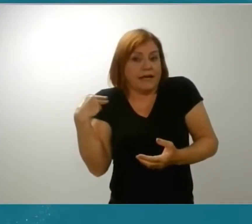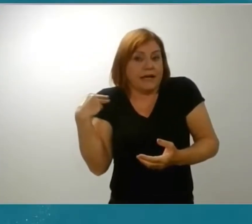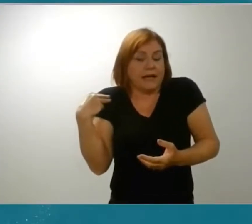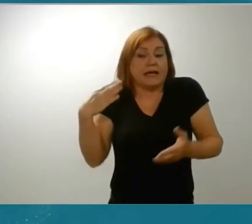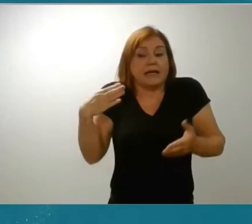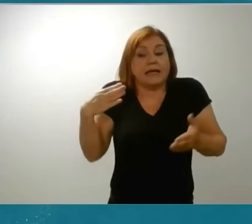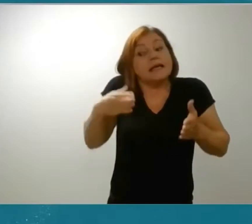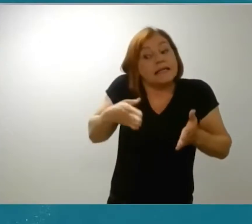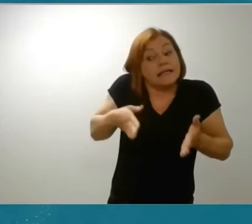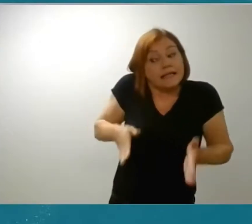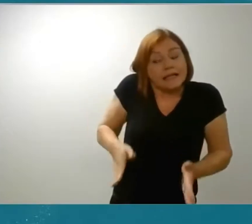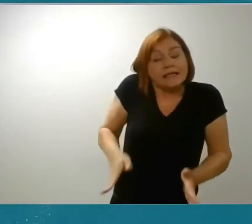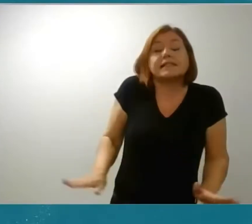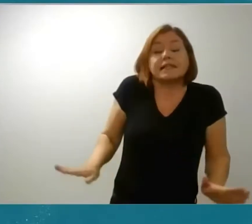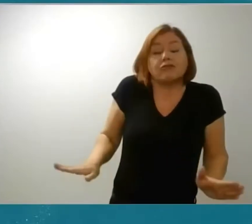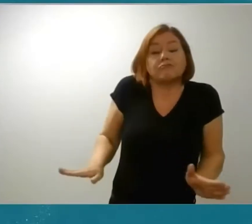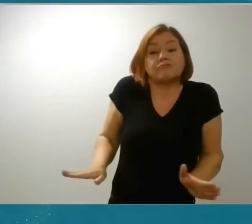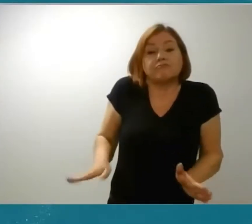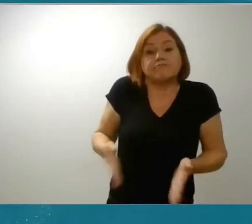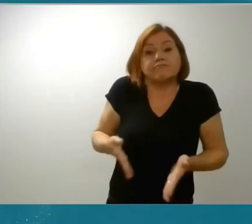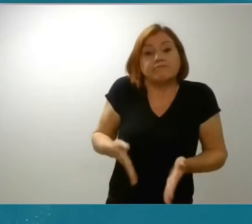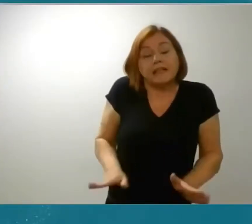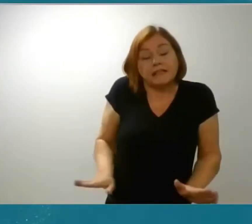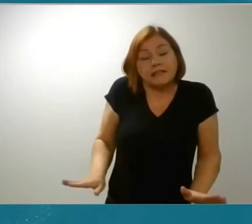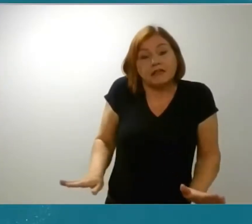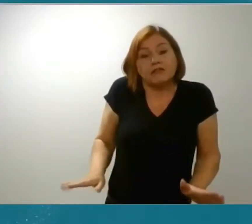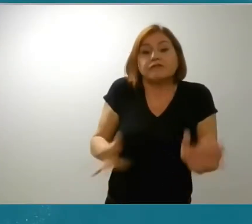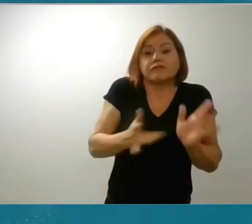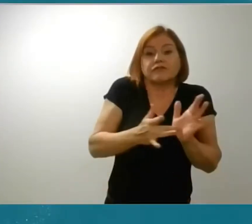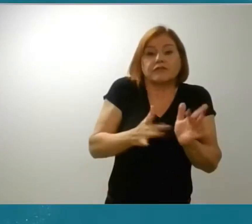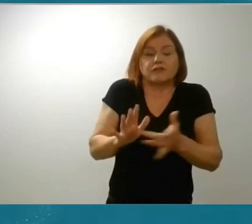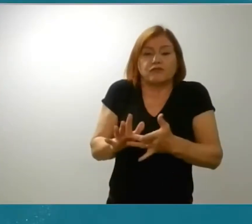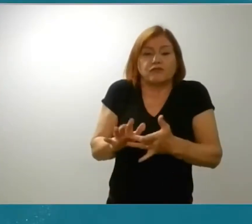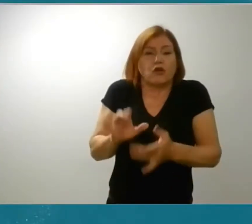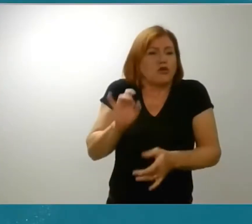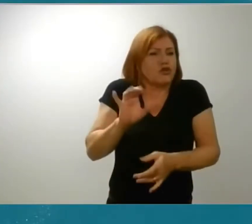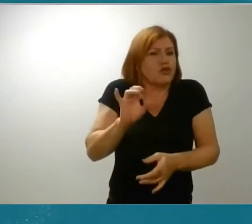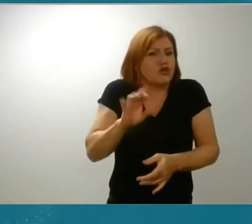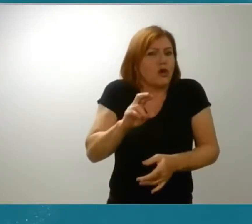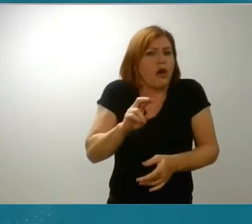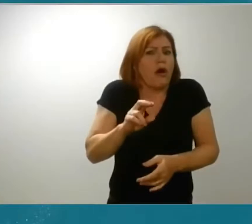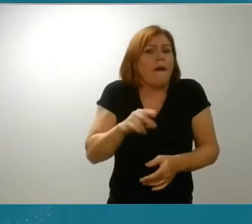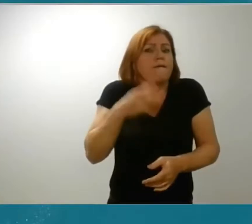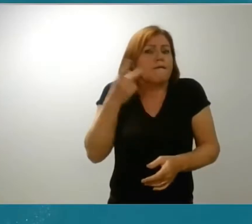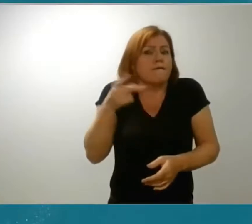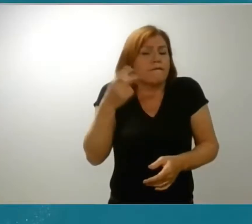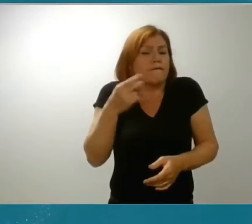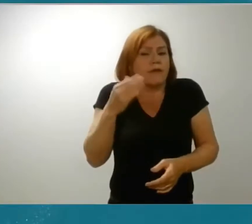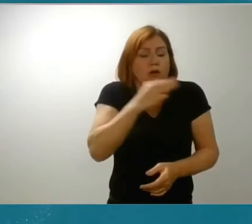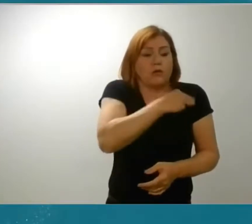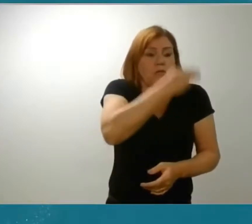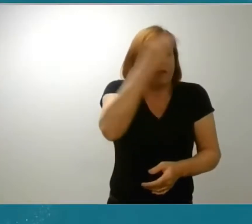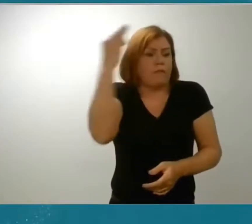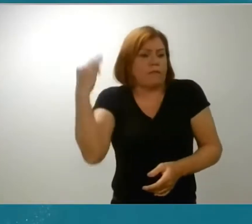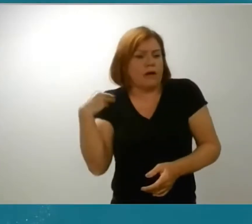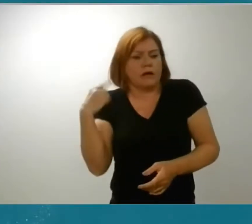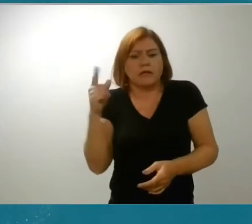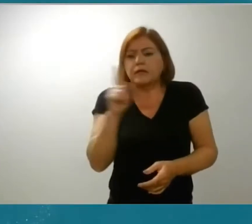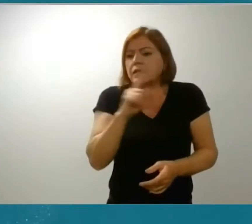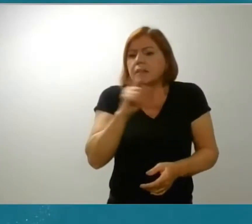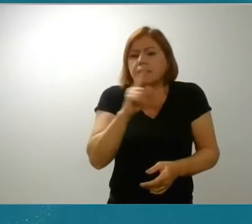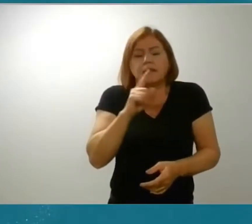Maria nasceu, né? Da qual nasceu Jesus, que se chama o Cristo. Versículo 18. Ora,